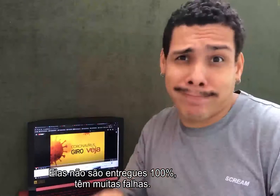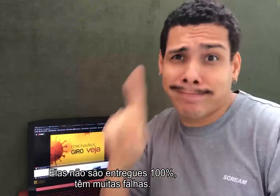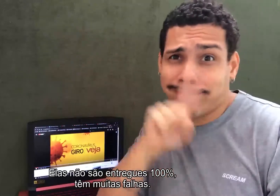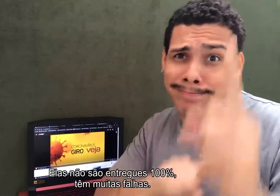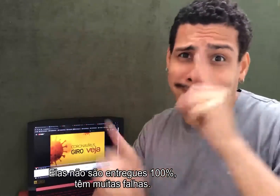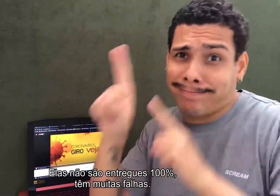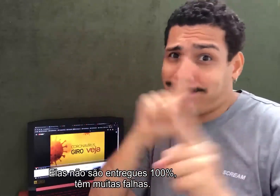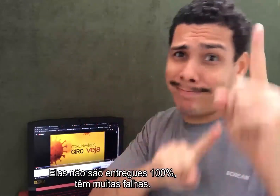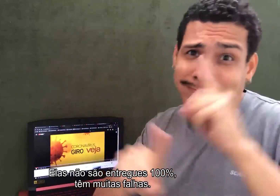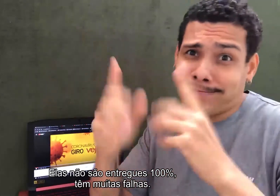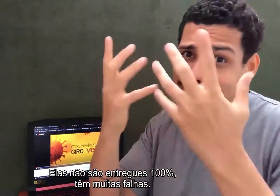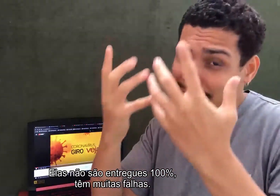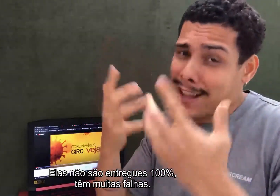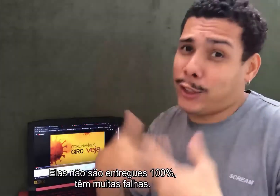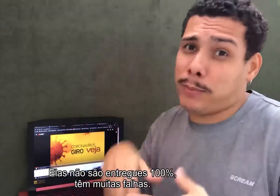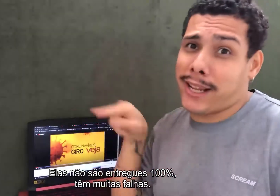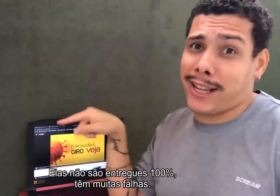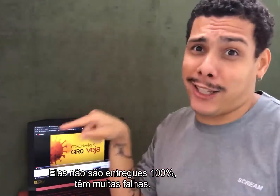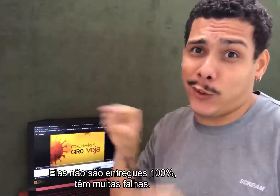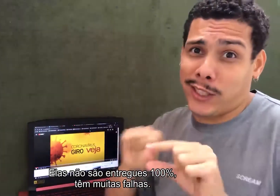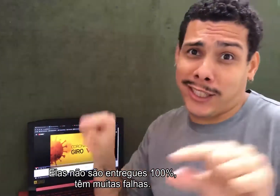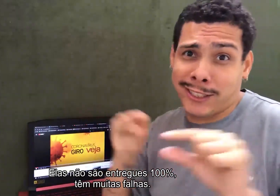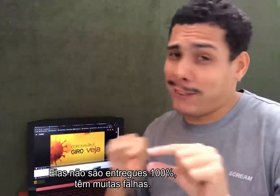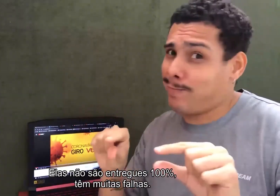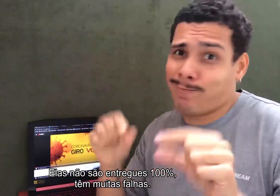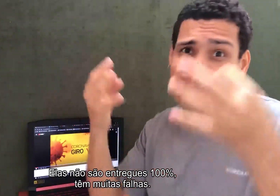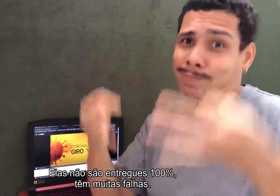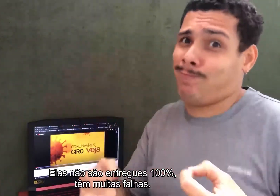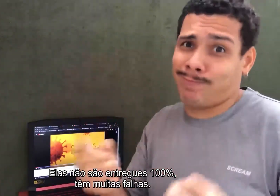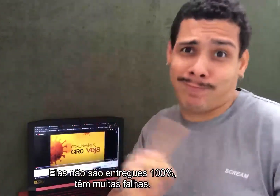Elas não são entregues 100%, tem muitas falhas.